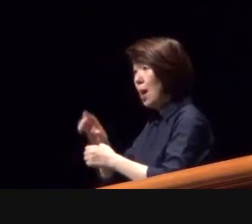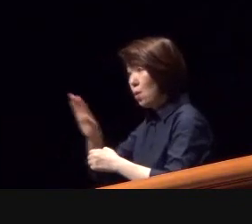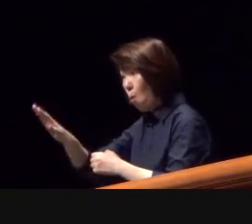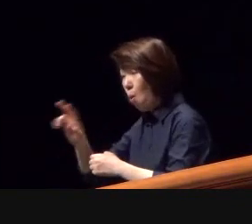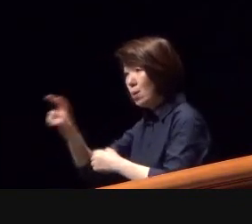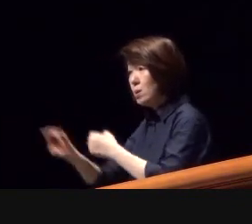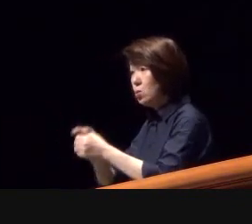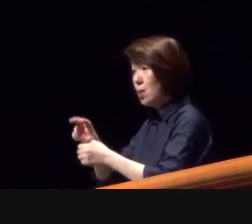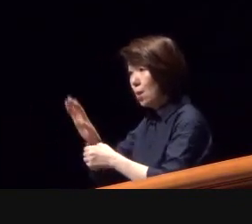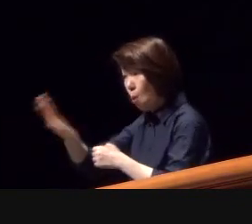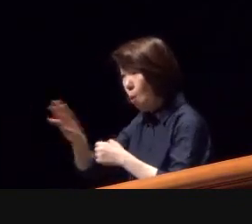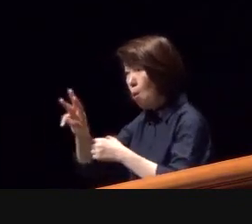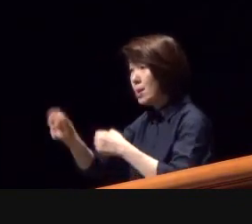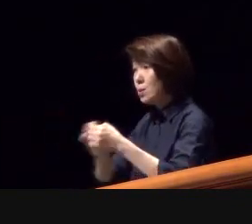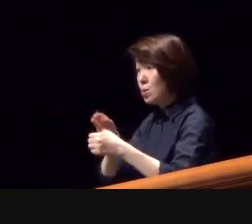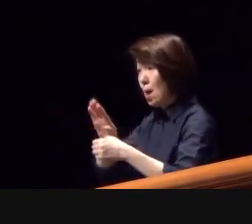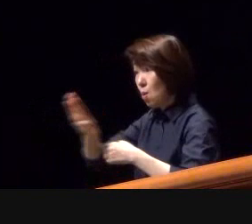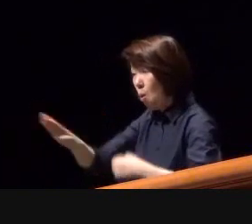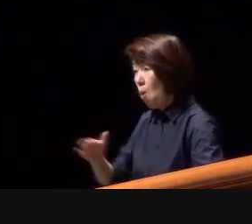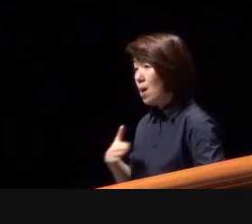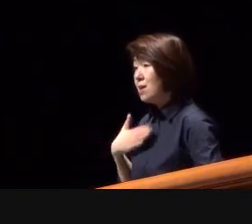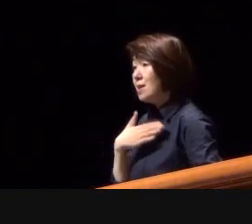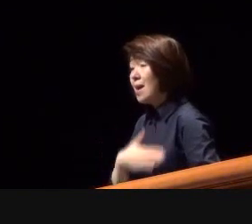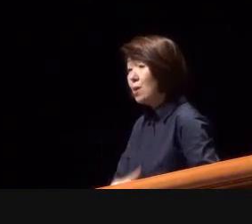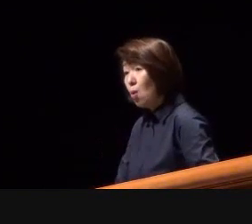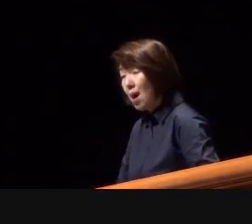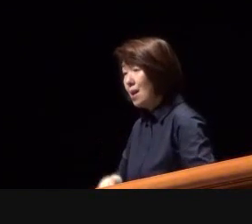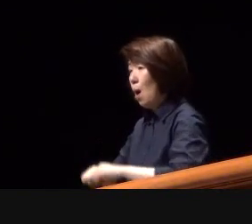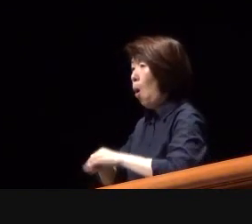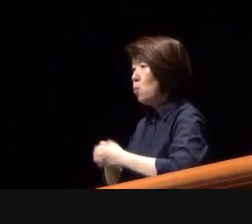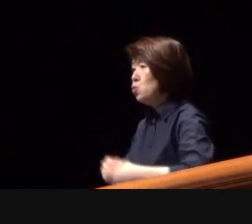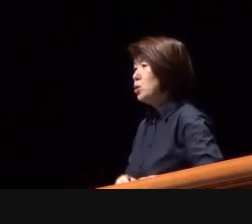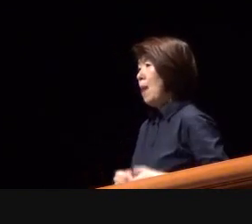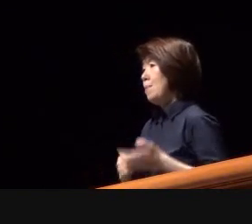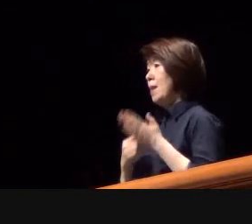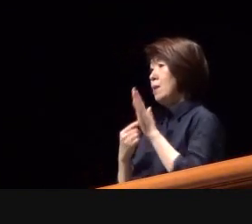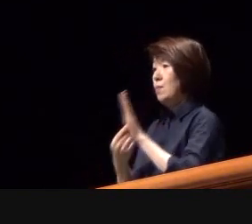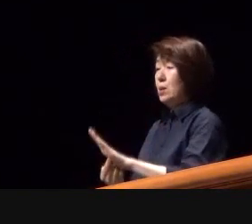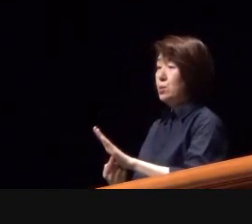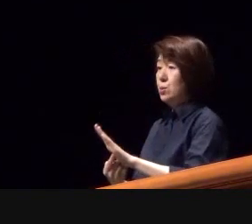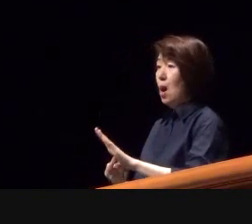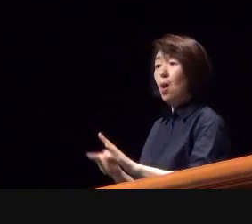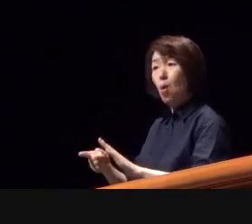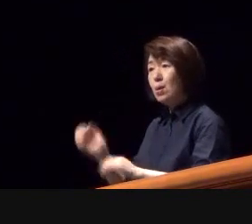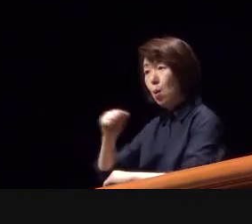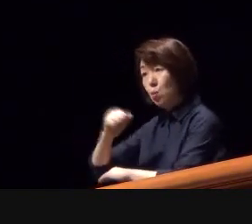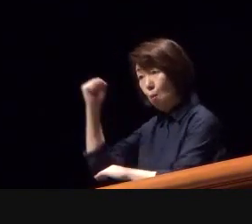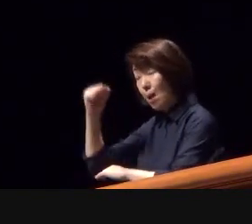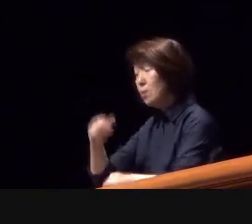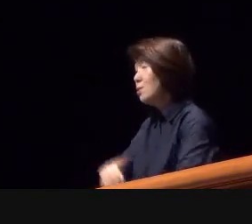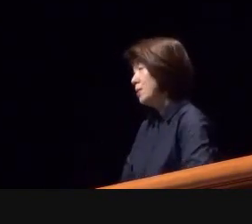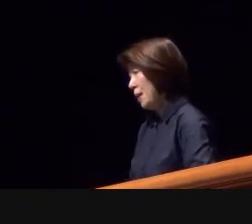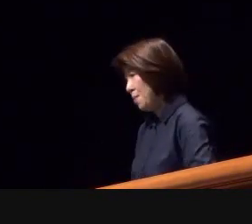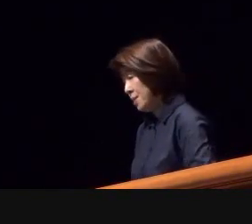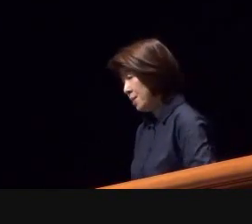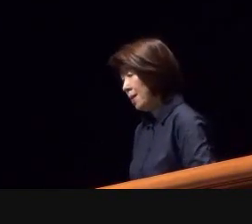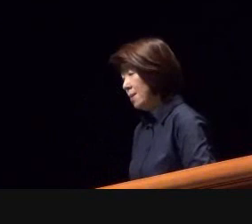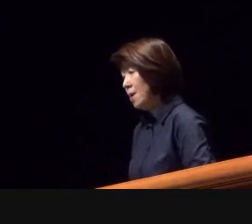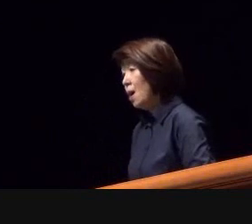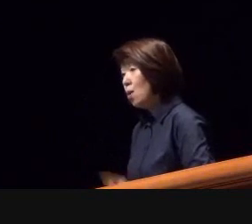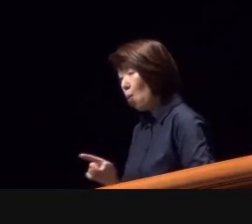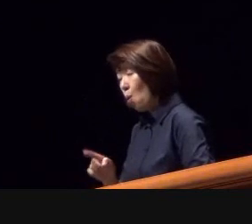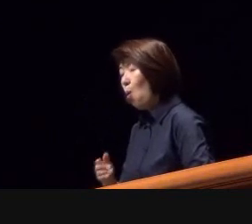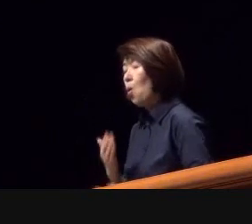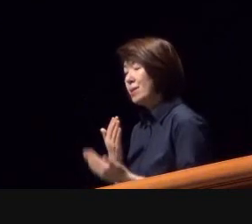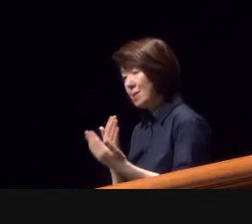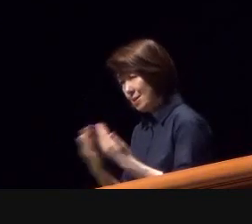年30年経って人間の体を蝕むんです。許せる、できません。このことをですね、し